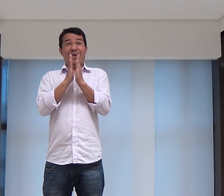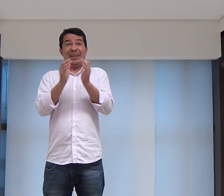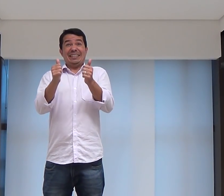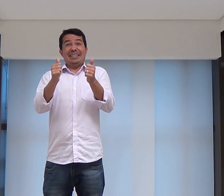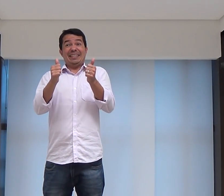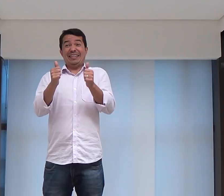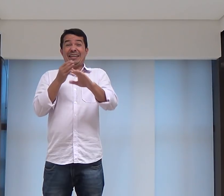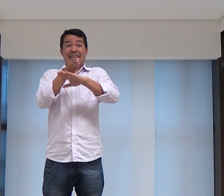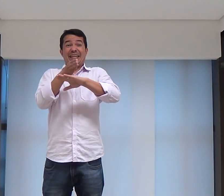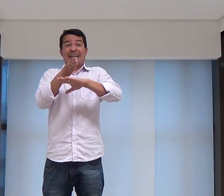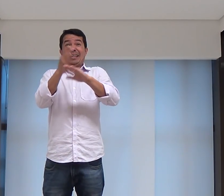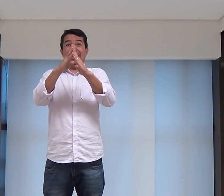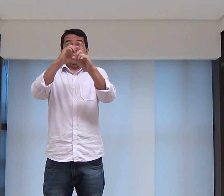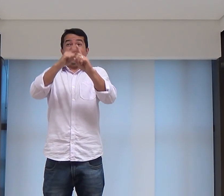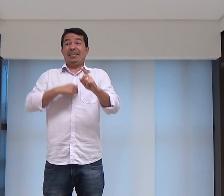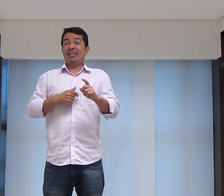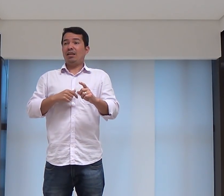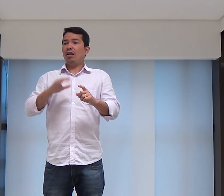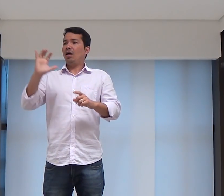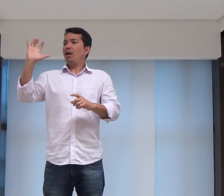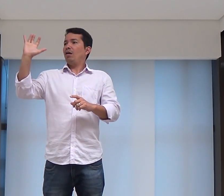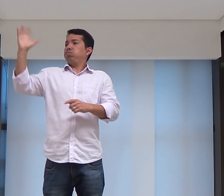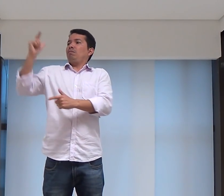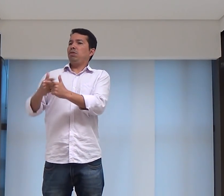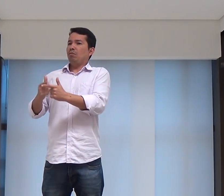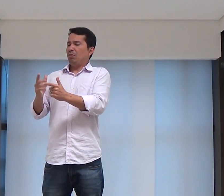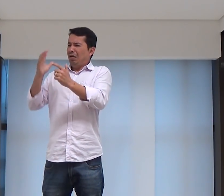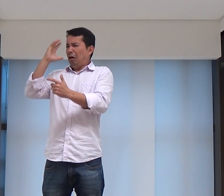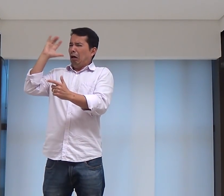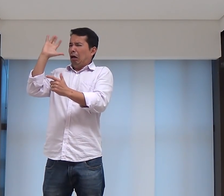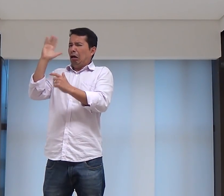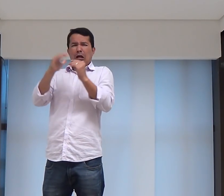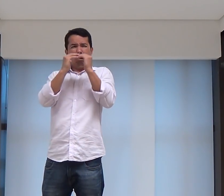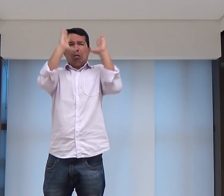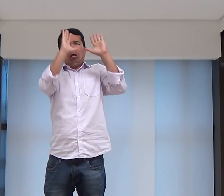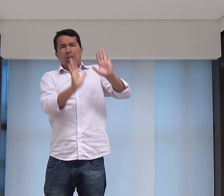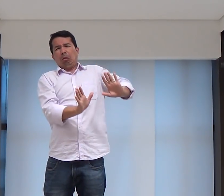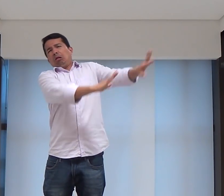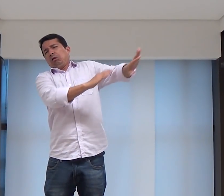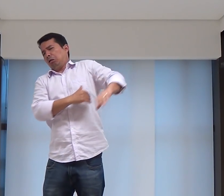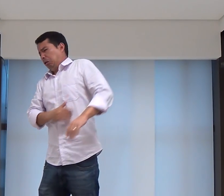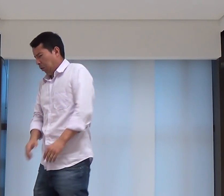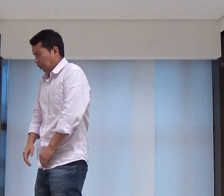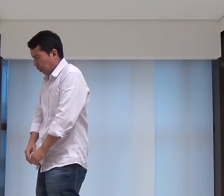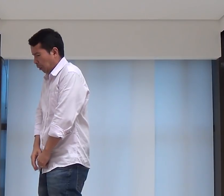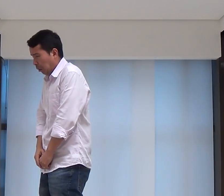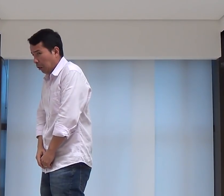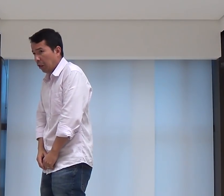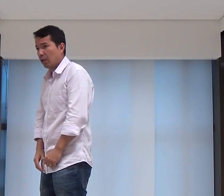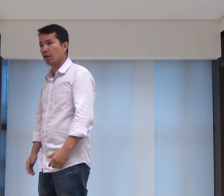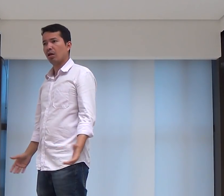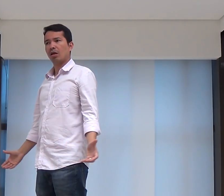Porque às vezes está tudo bem. Às vezes você vai à igreja, mas aí acontece um problema e você sai dela.